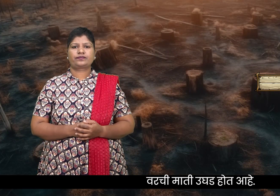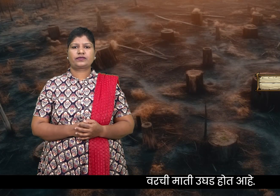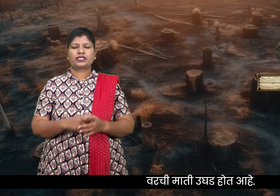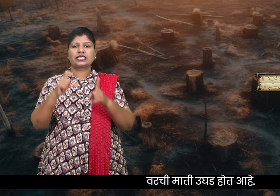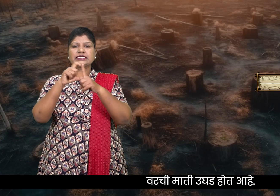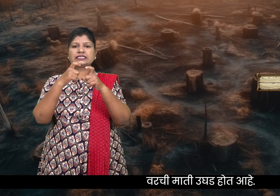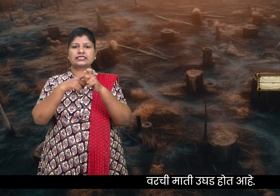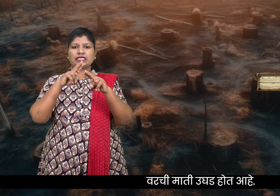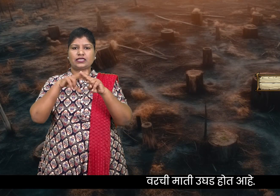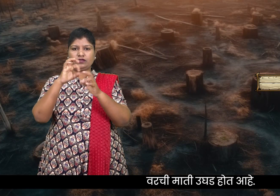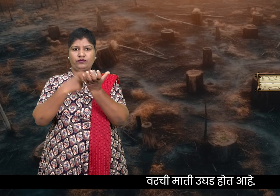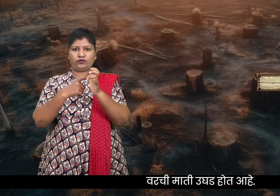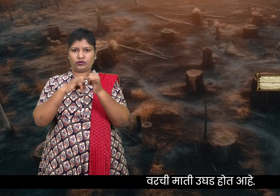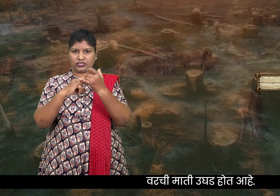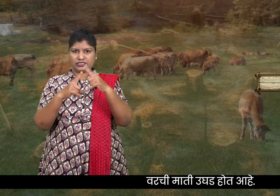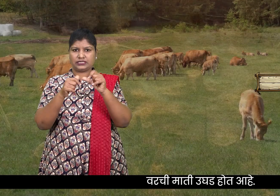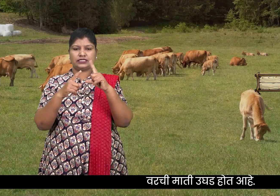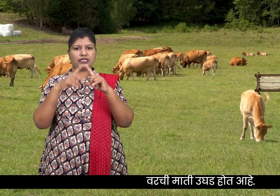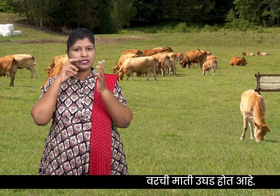वरची माती उघड होत आहे।